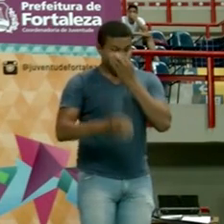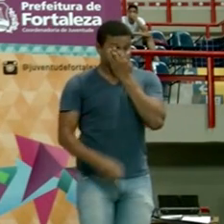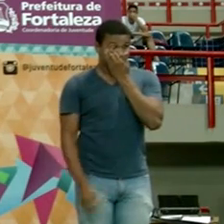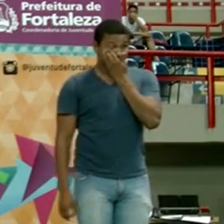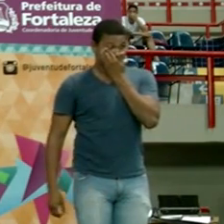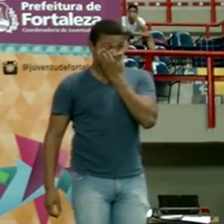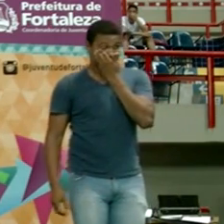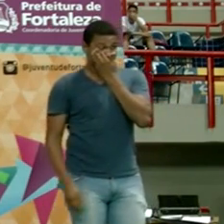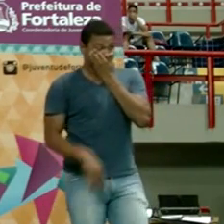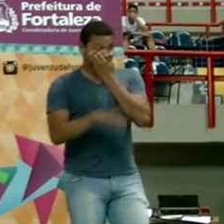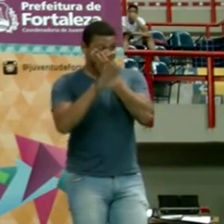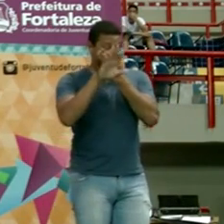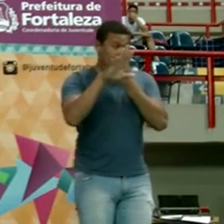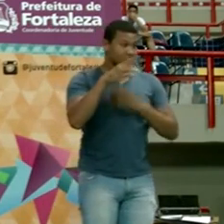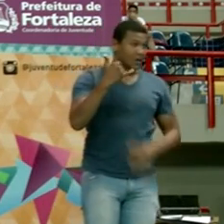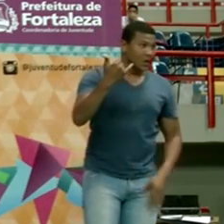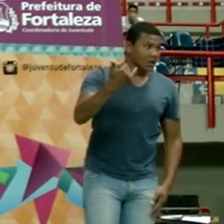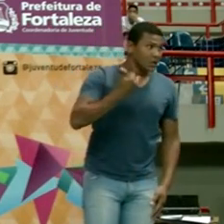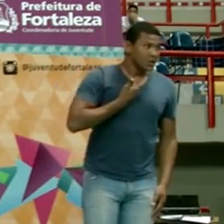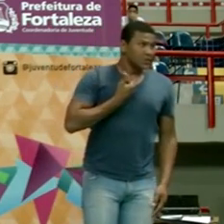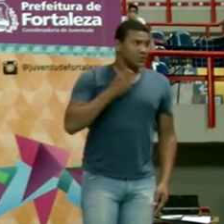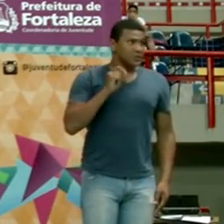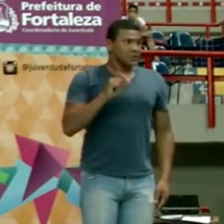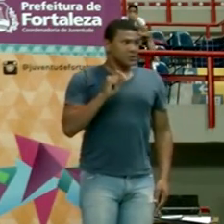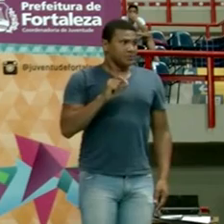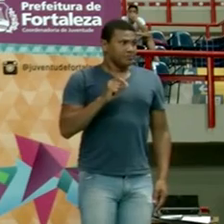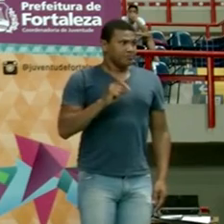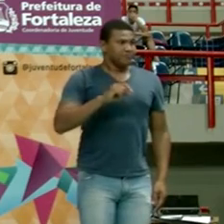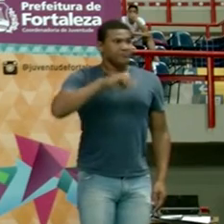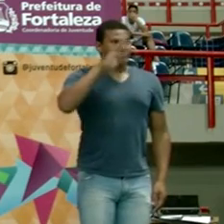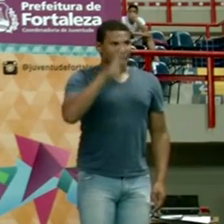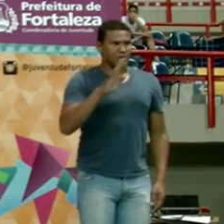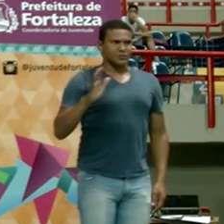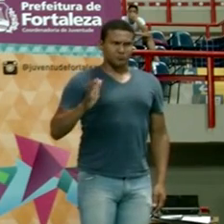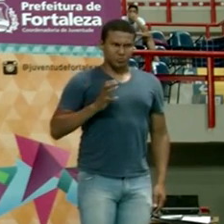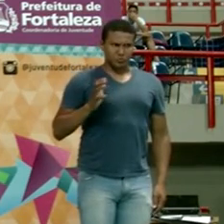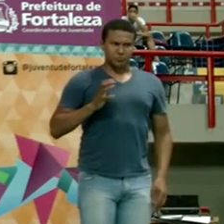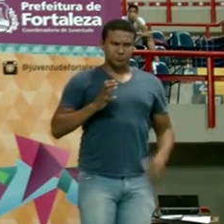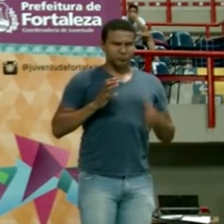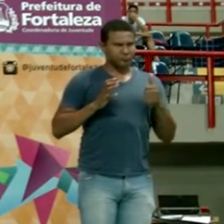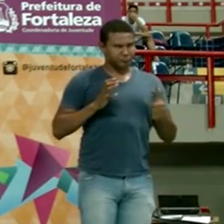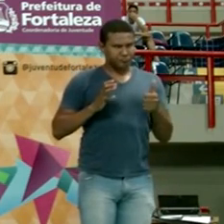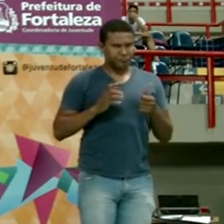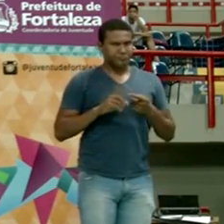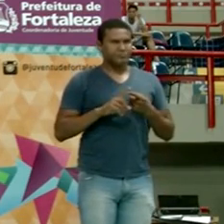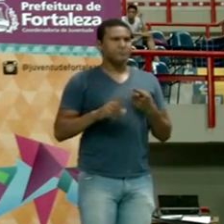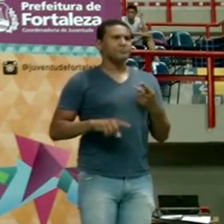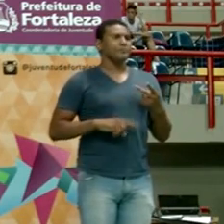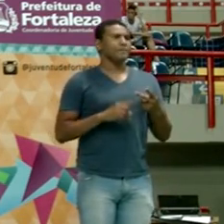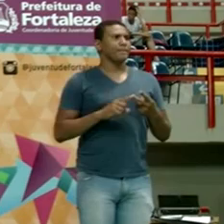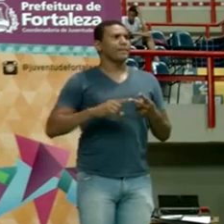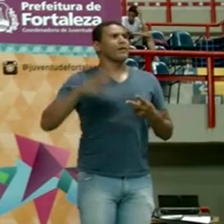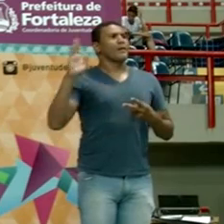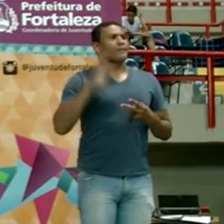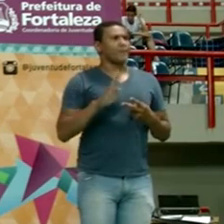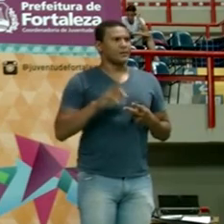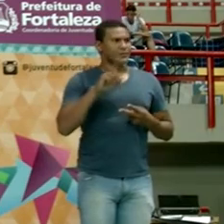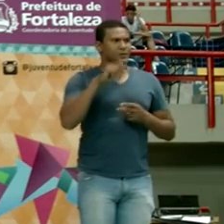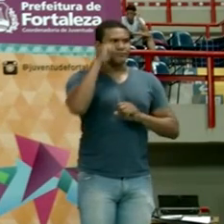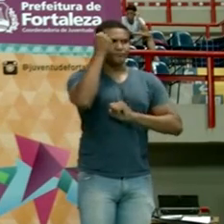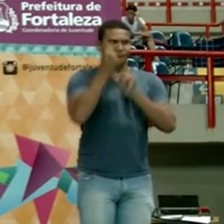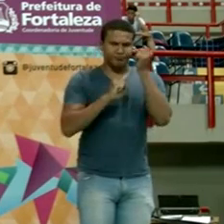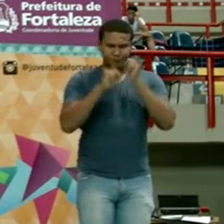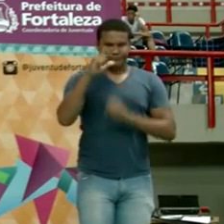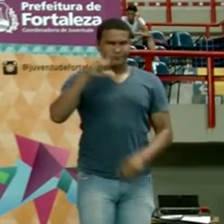coisa. O Brasil é um país rico. O Brasil é um país